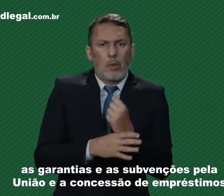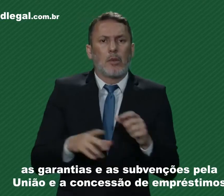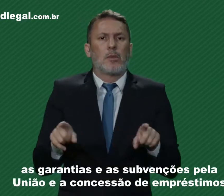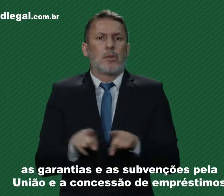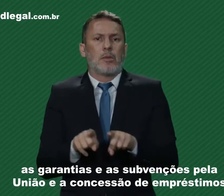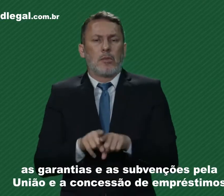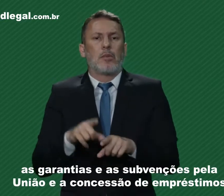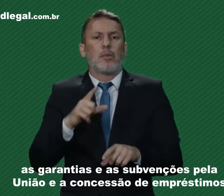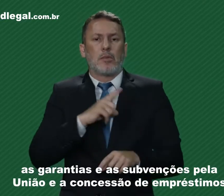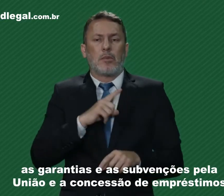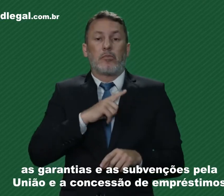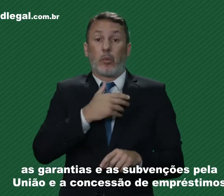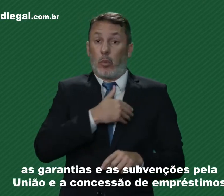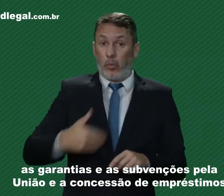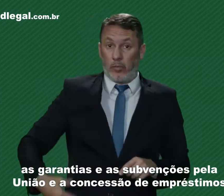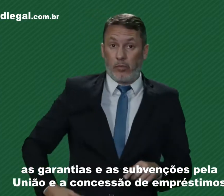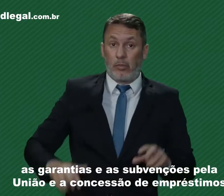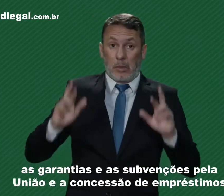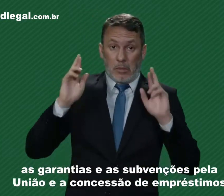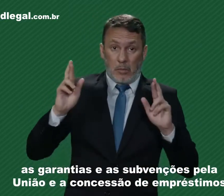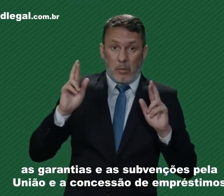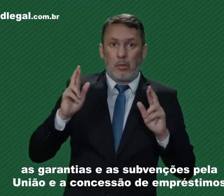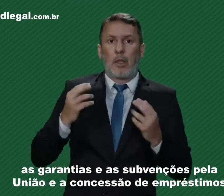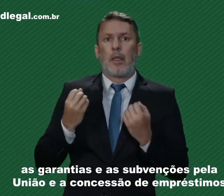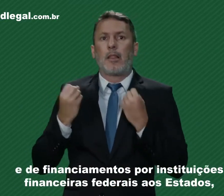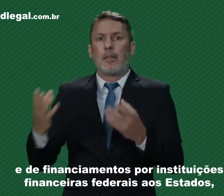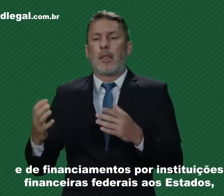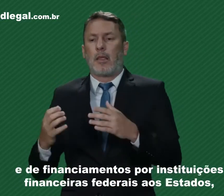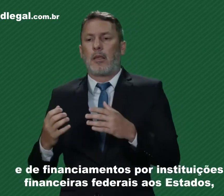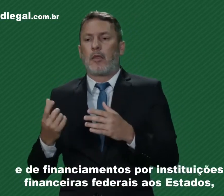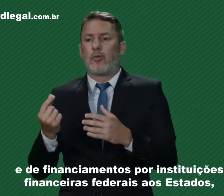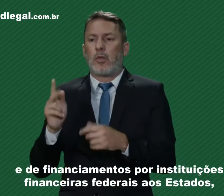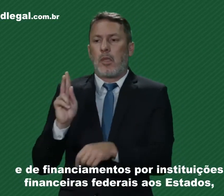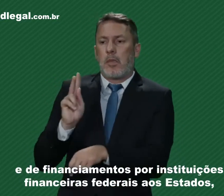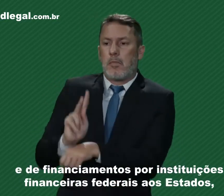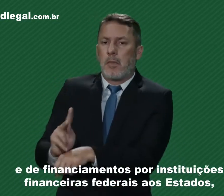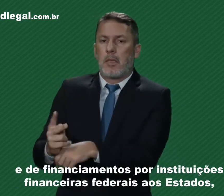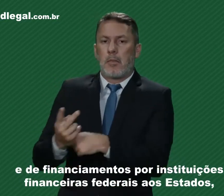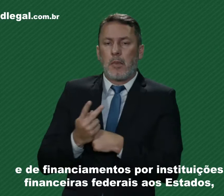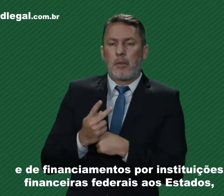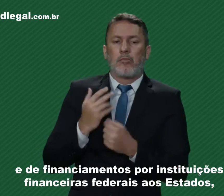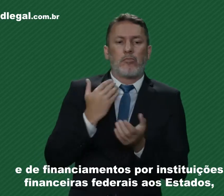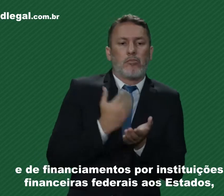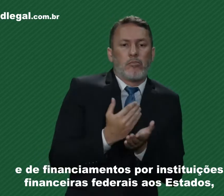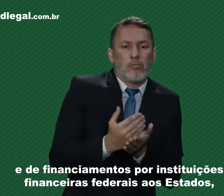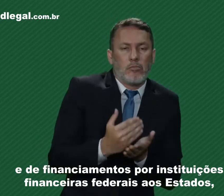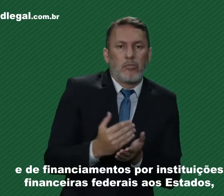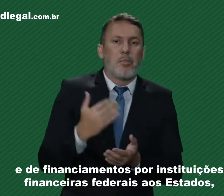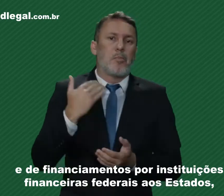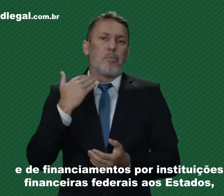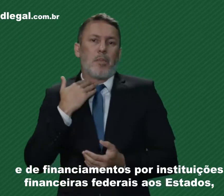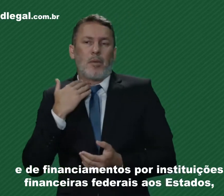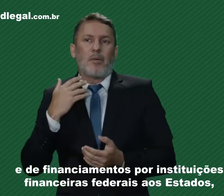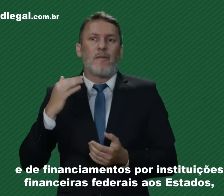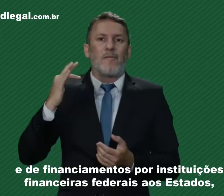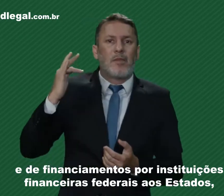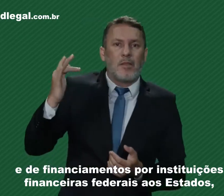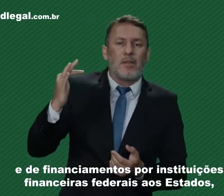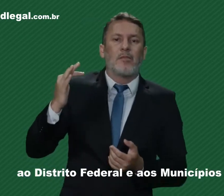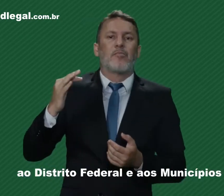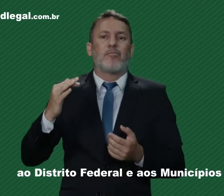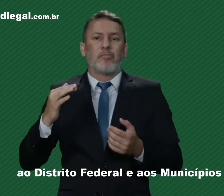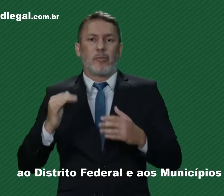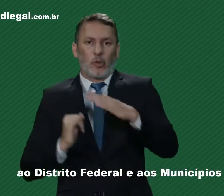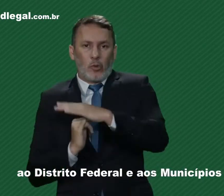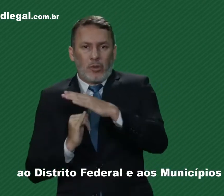as subvenções pela União e a concessão de empréstimos e de financiamentos por instituições financeiras federais aos